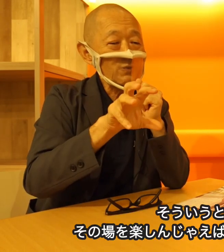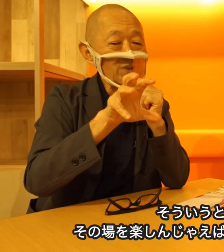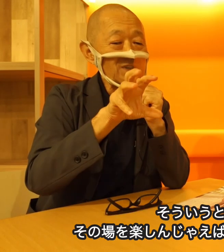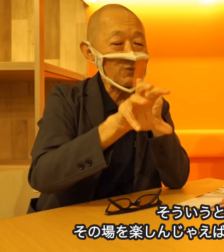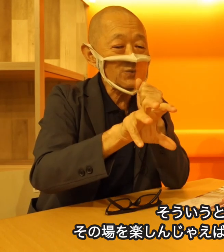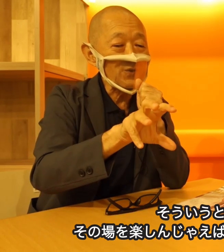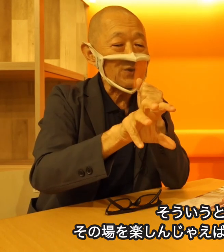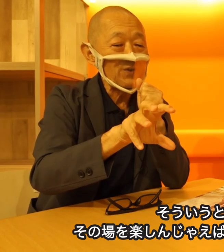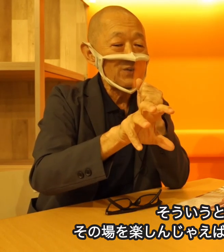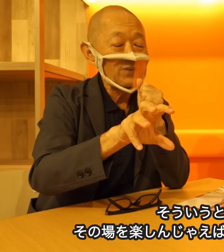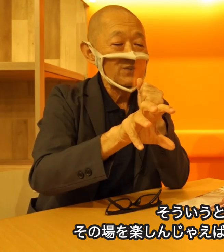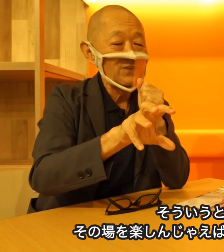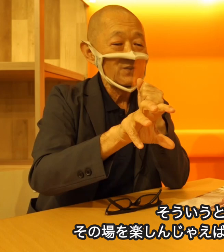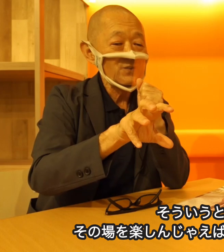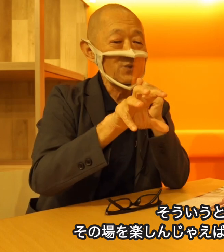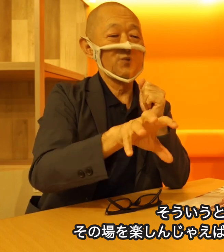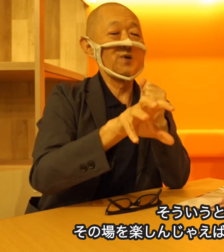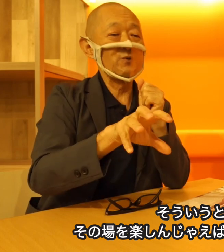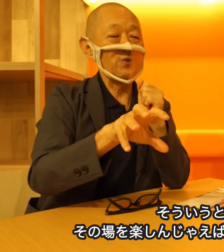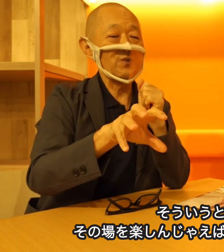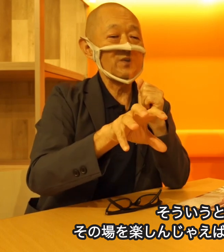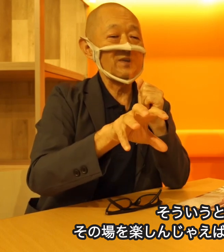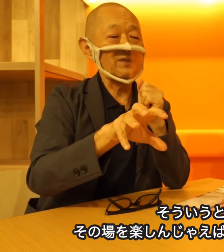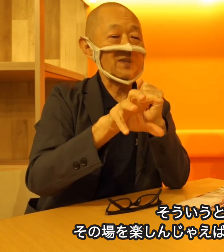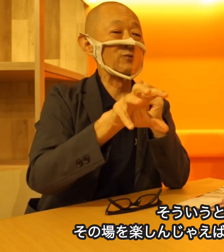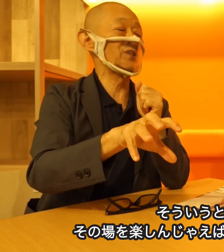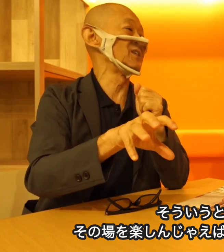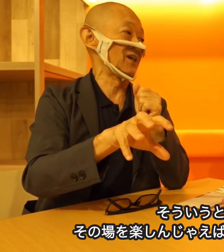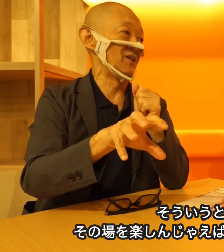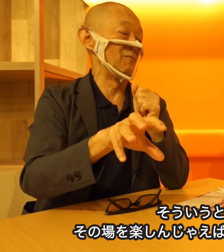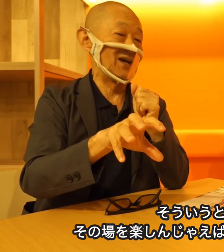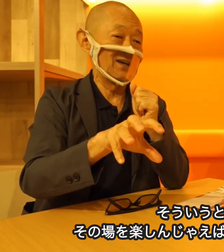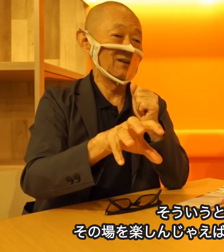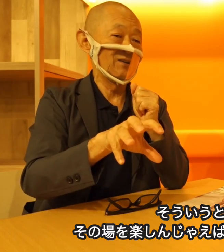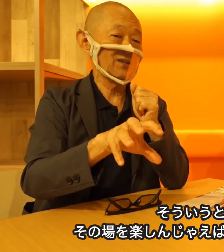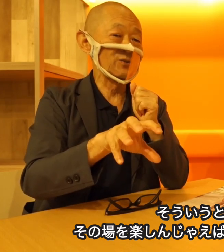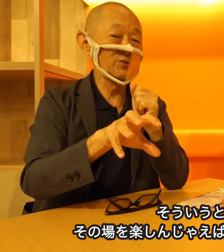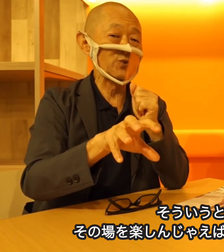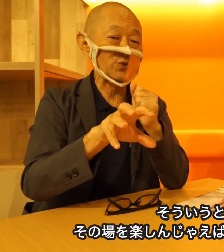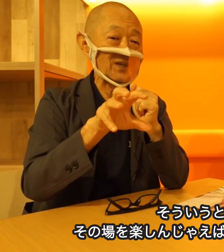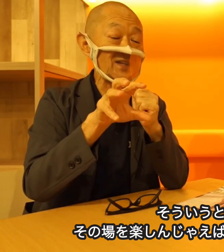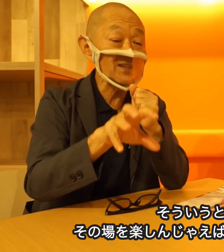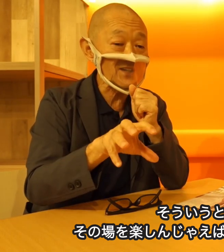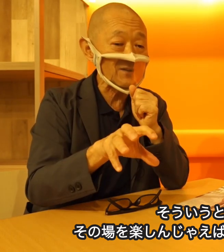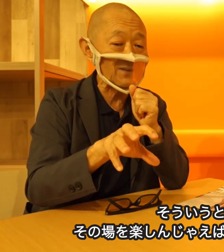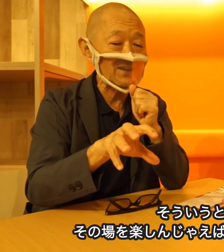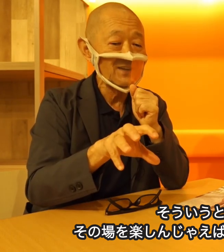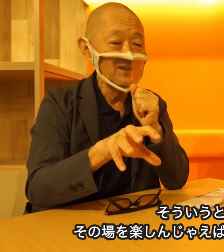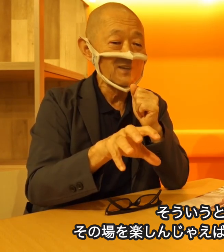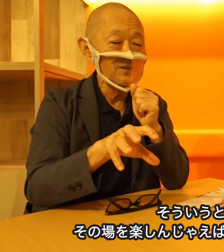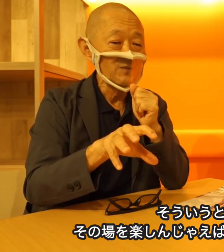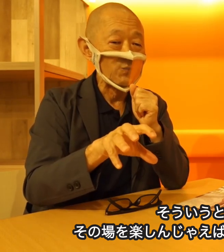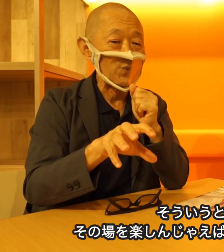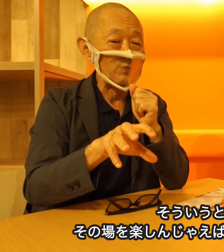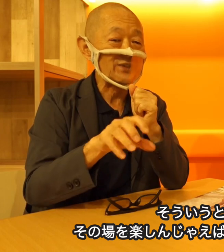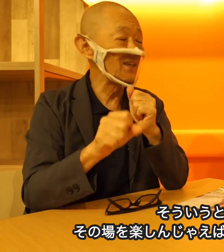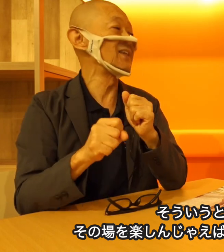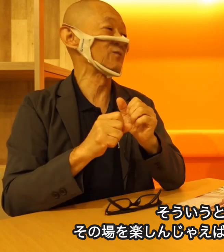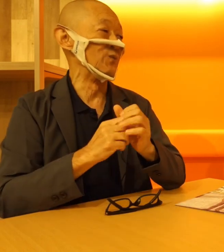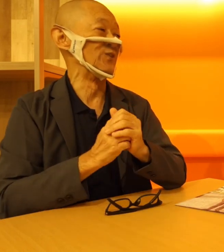そういう時にこそその場を楽しんじゃえれば、楽しむことができちゃえばもう無敵だと思うんです